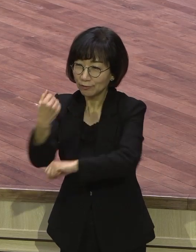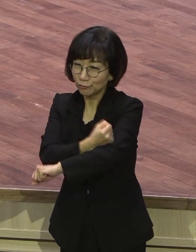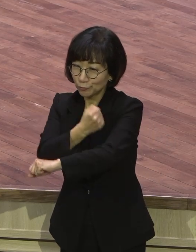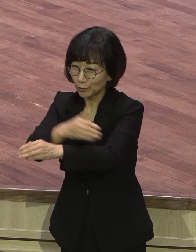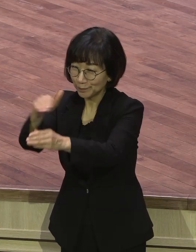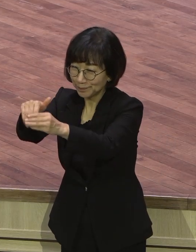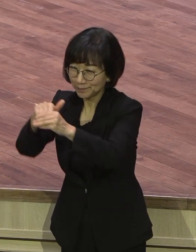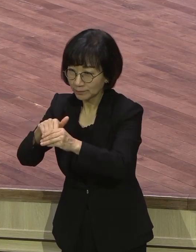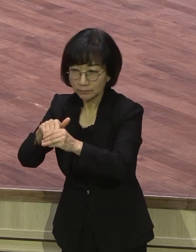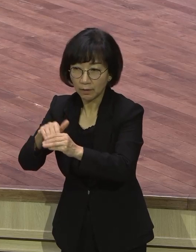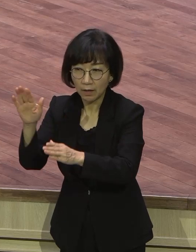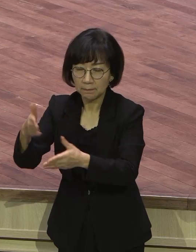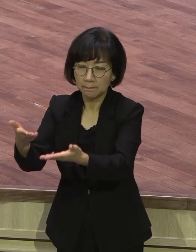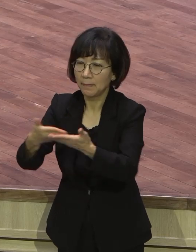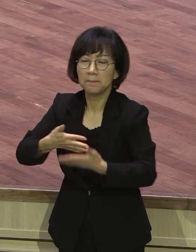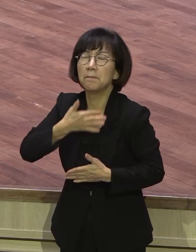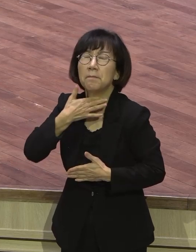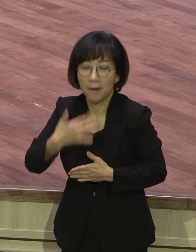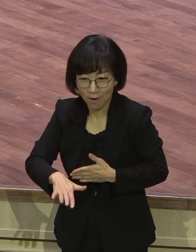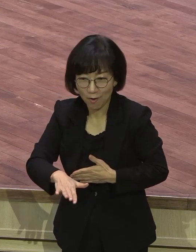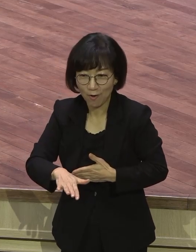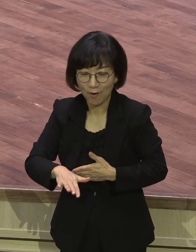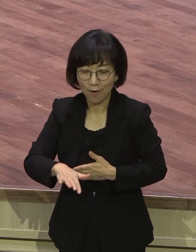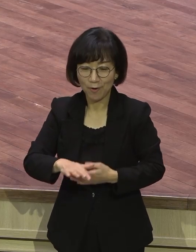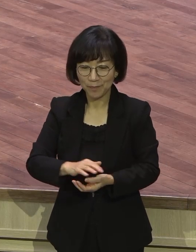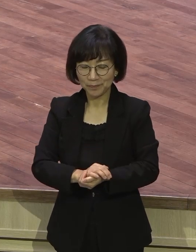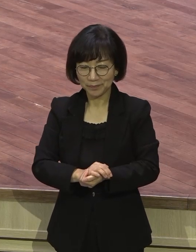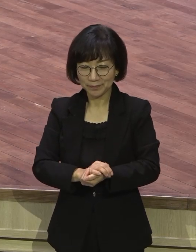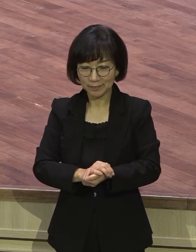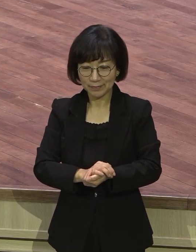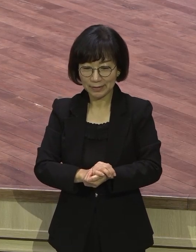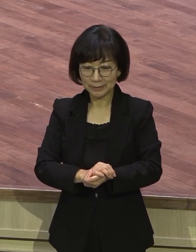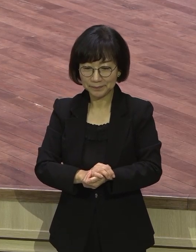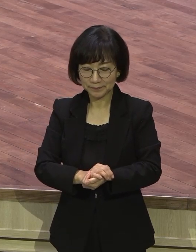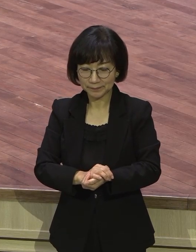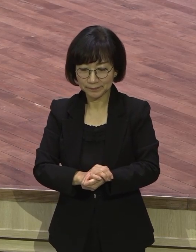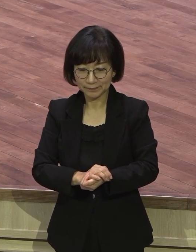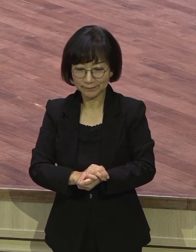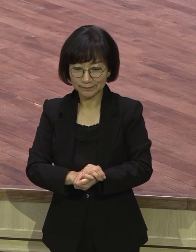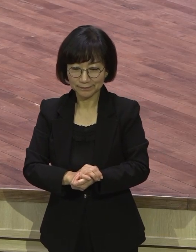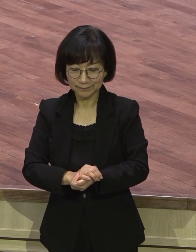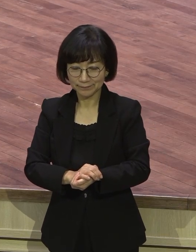다 그대로 그러다 그랬습니다. 하나님 앞에서.